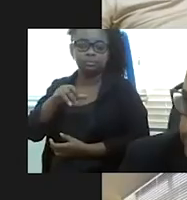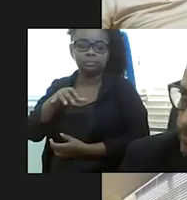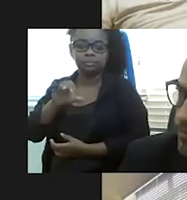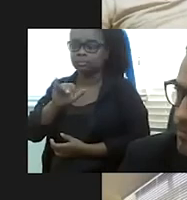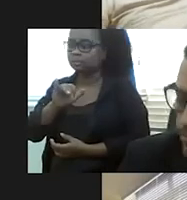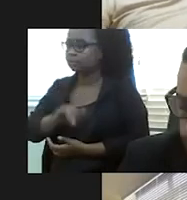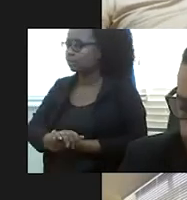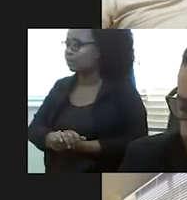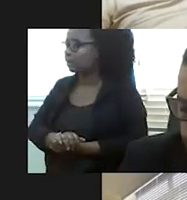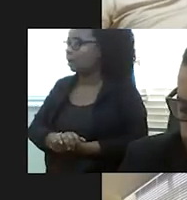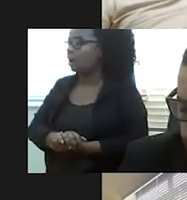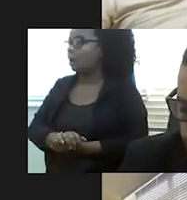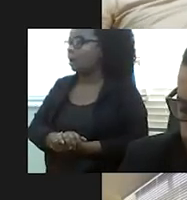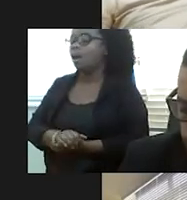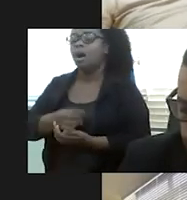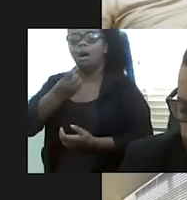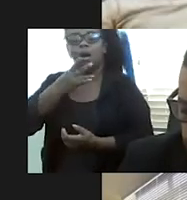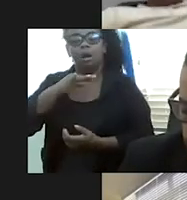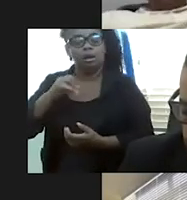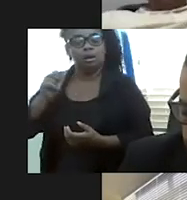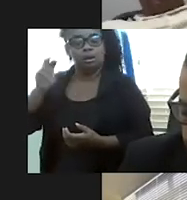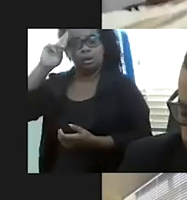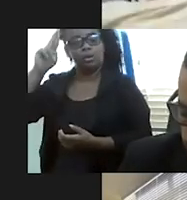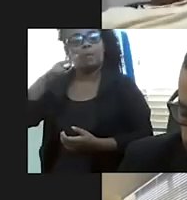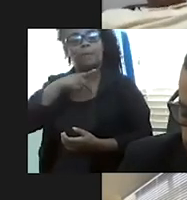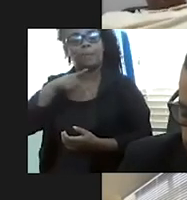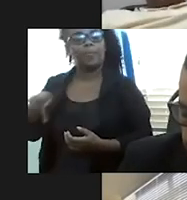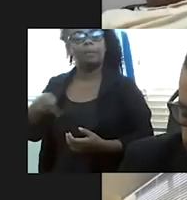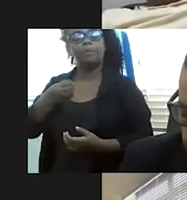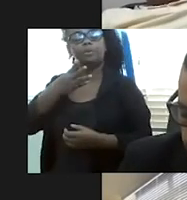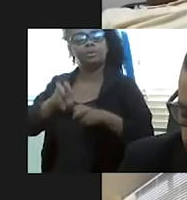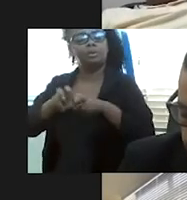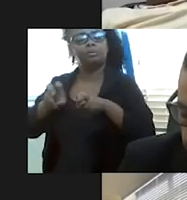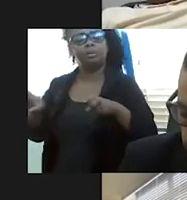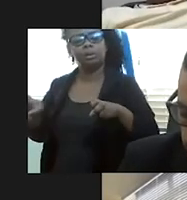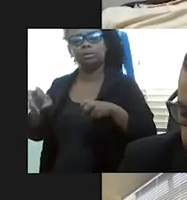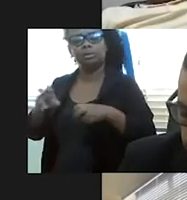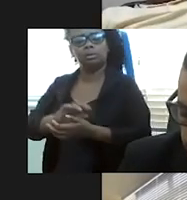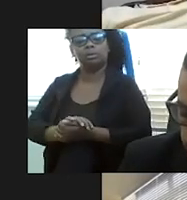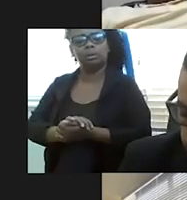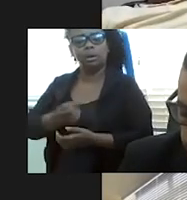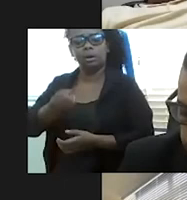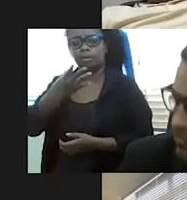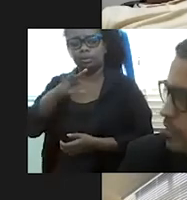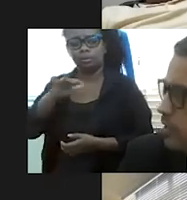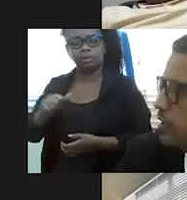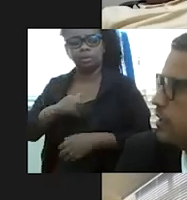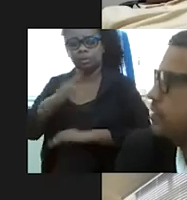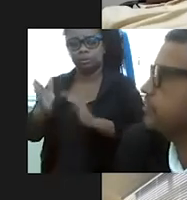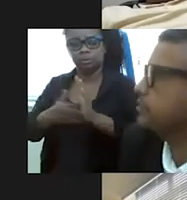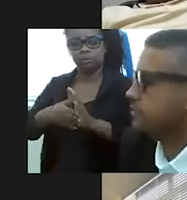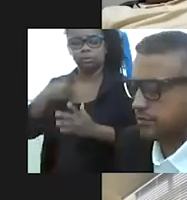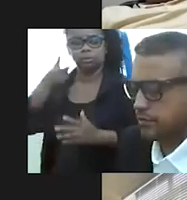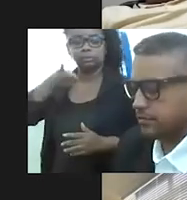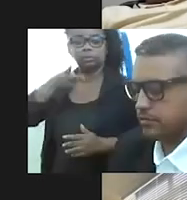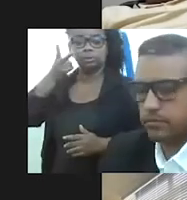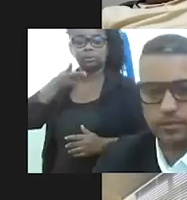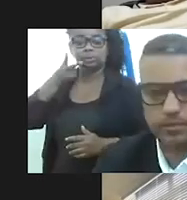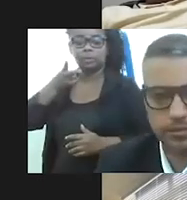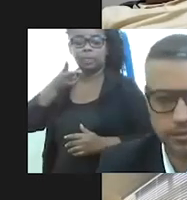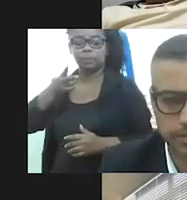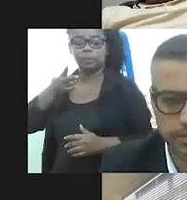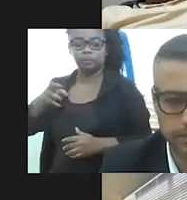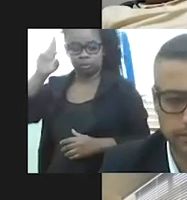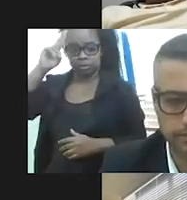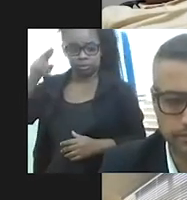Muito bom dia, senhor presidente. Bom dia, mesa. Bom dia, meus nobres edis. Senhor